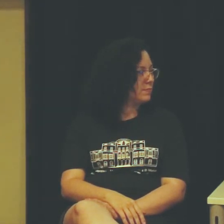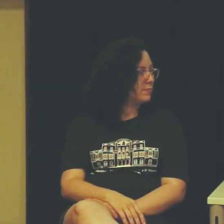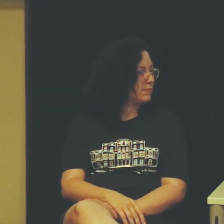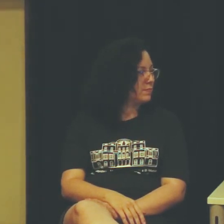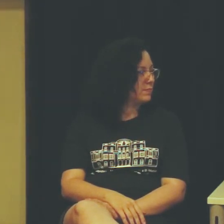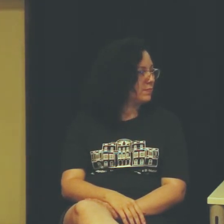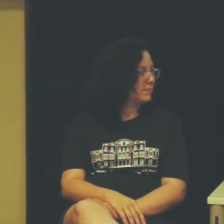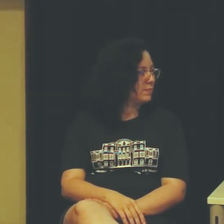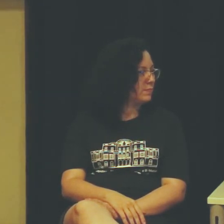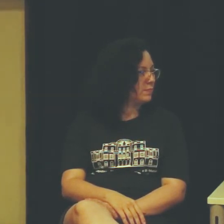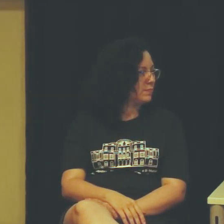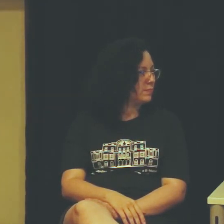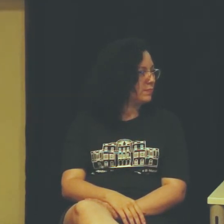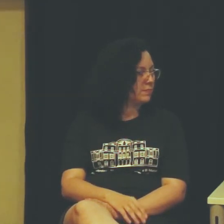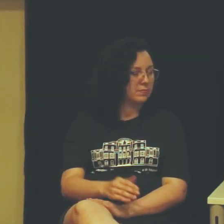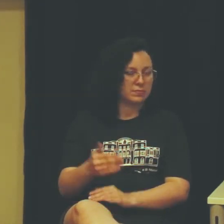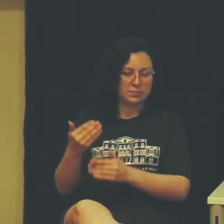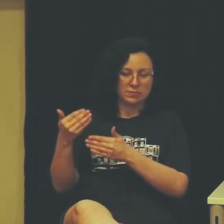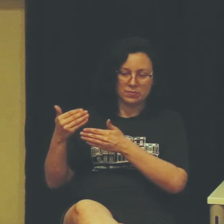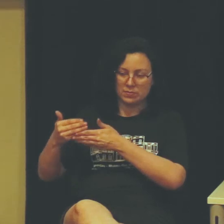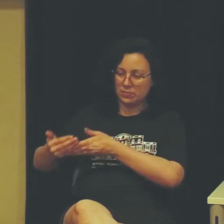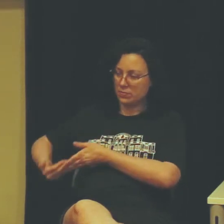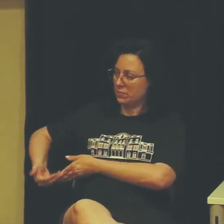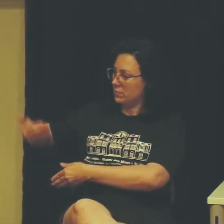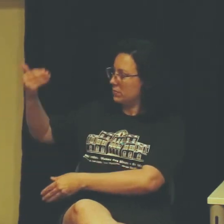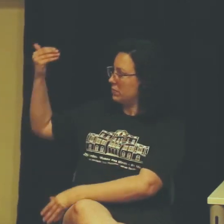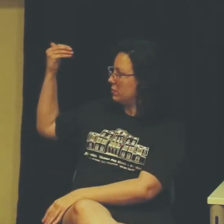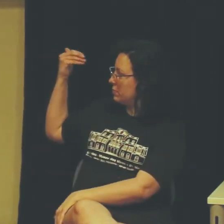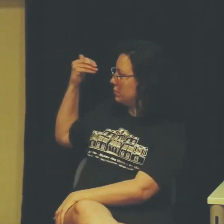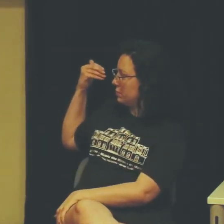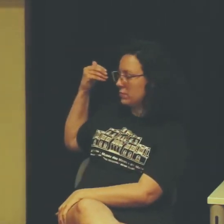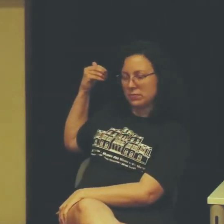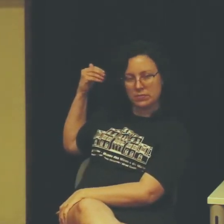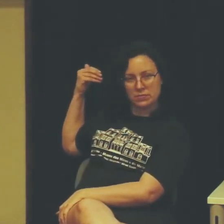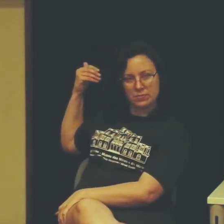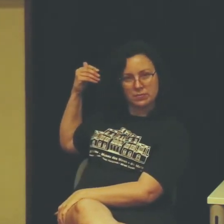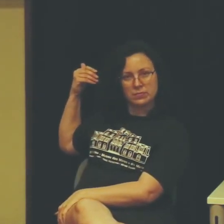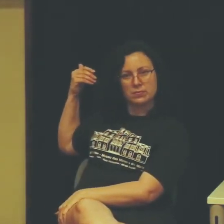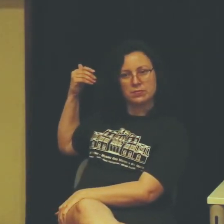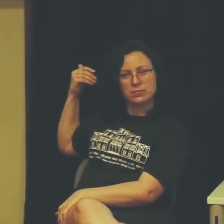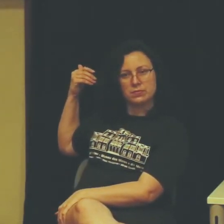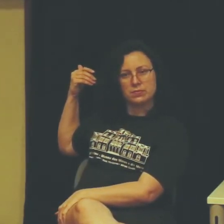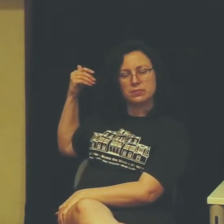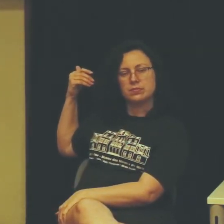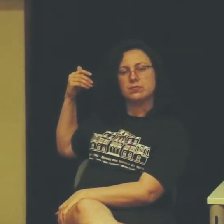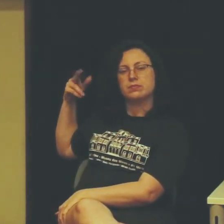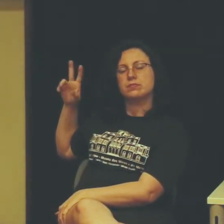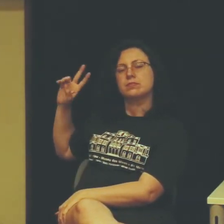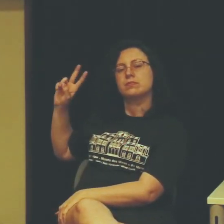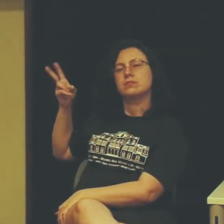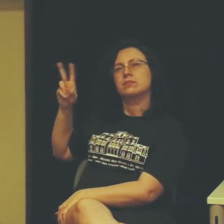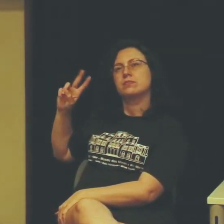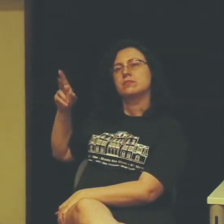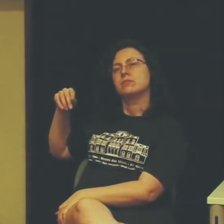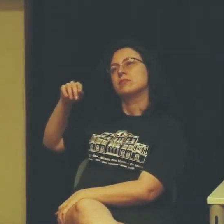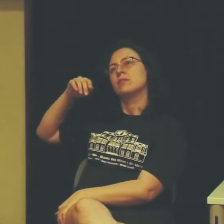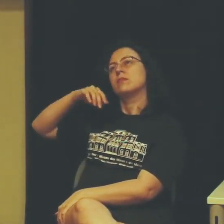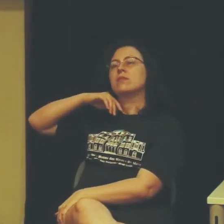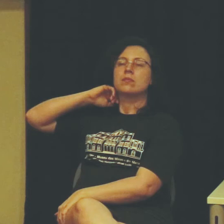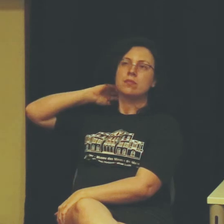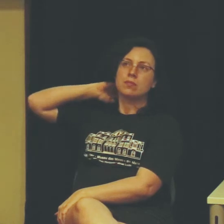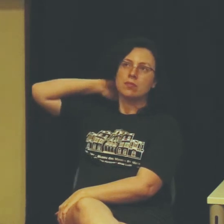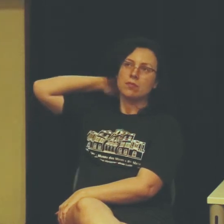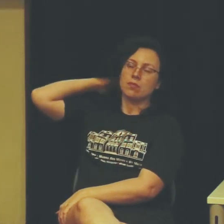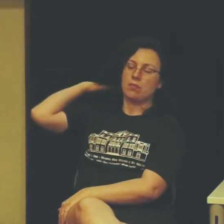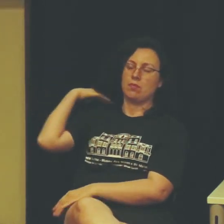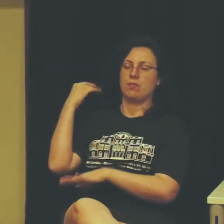né, nosso último passo atrás, né, como eu falei para vocês, né, recuando sempre no tempo, é bem provável que mesmo antes da descoberta